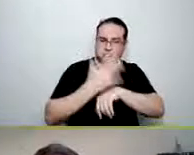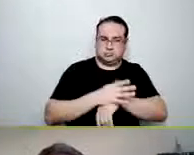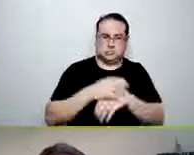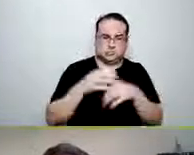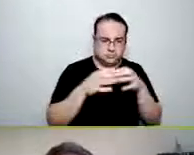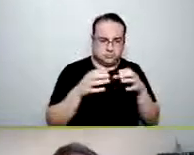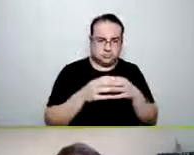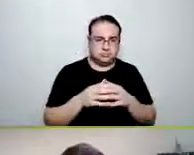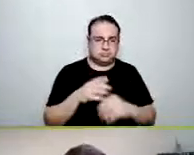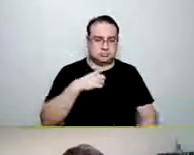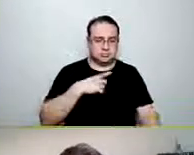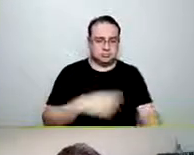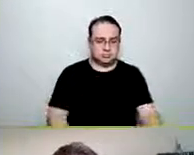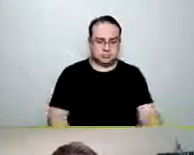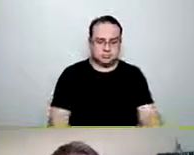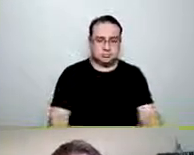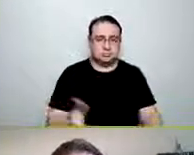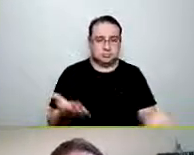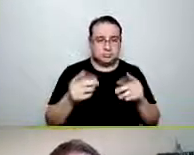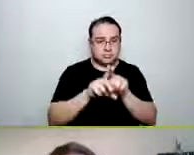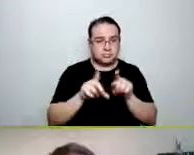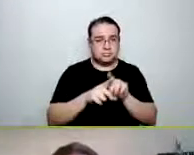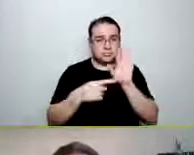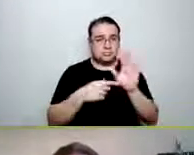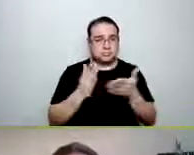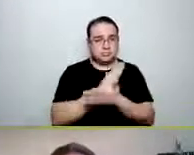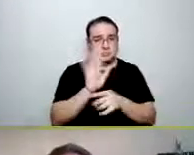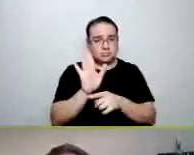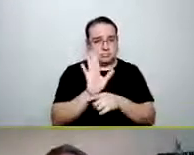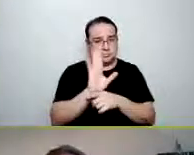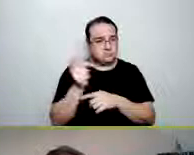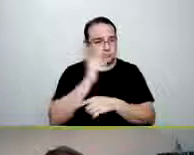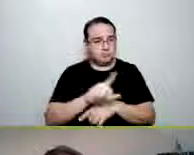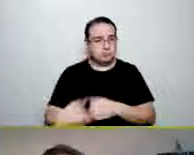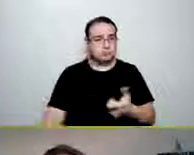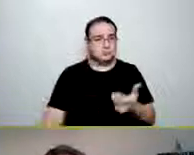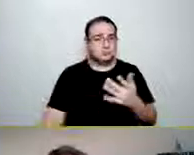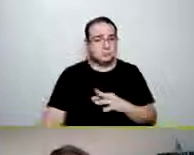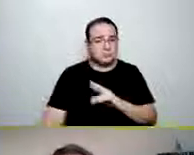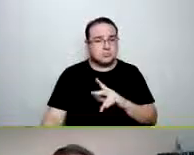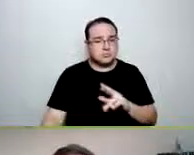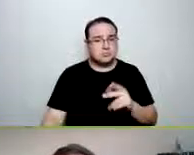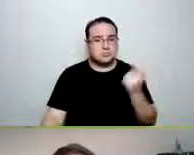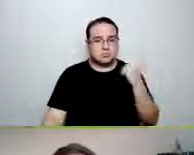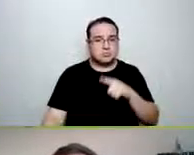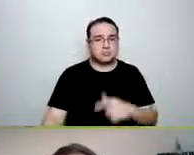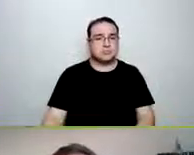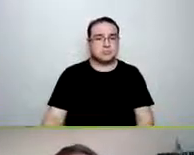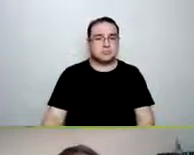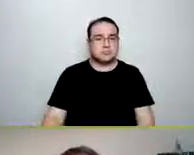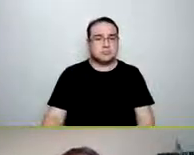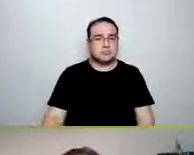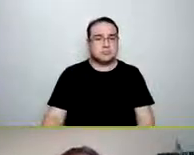videomakers Koikuro que hoje estão produzindo e já produziram filmes premiados, né? De vários diferentes tipos de conteúdo.